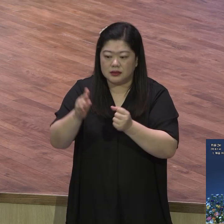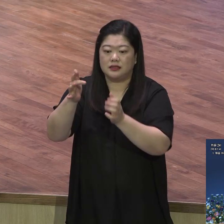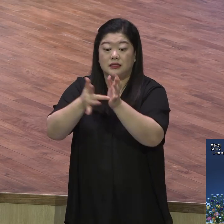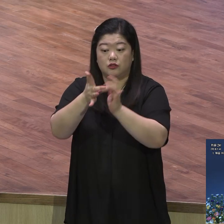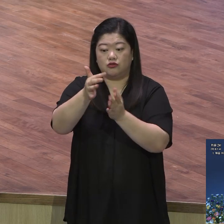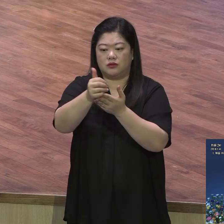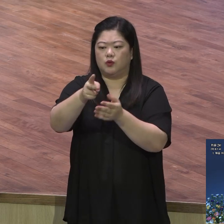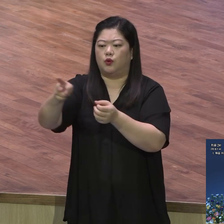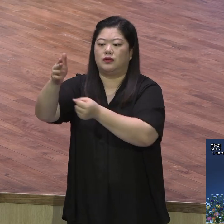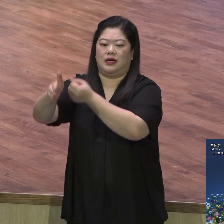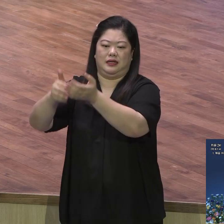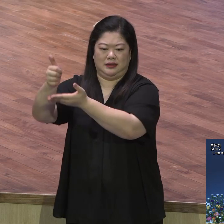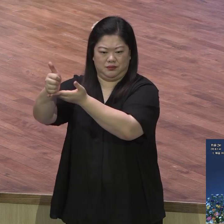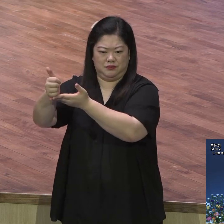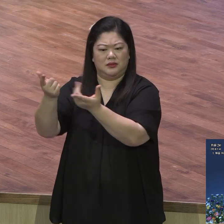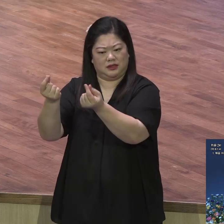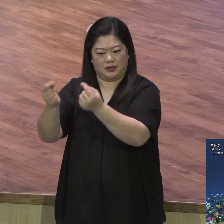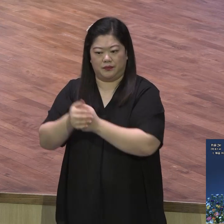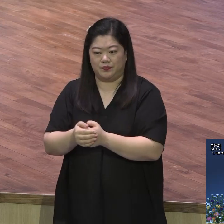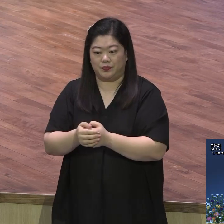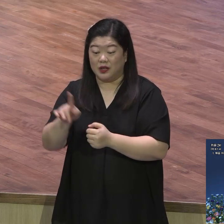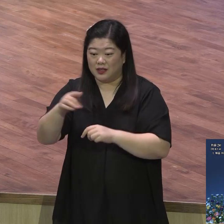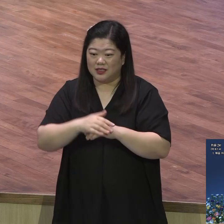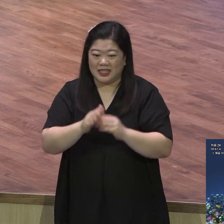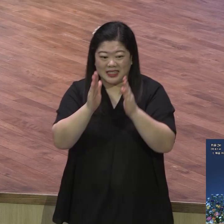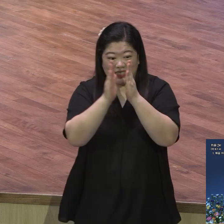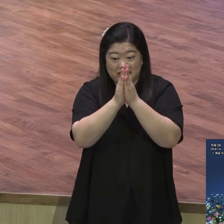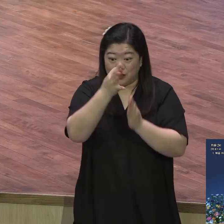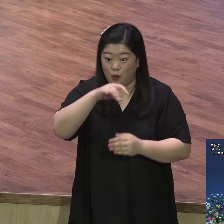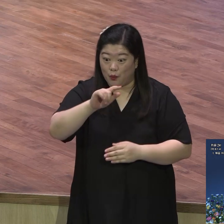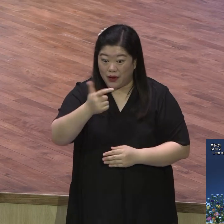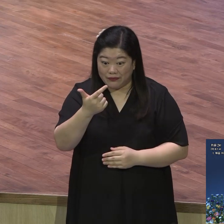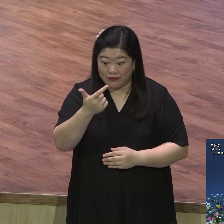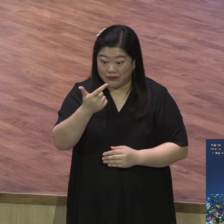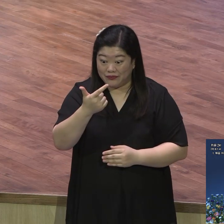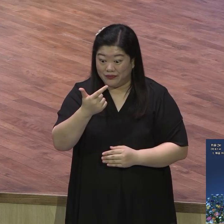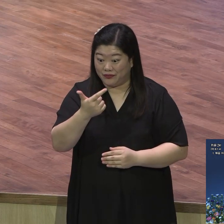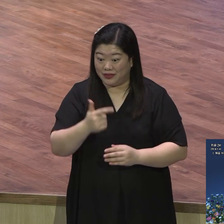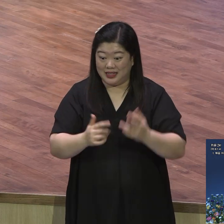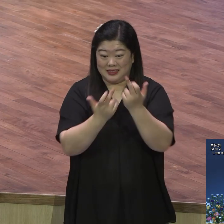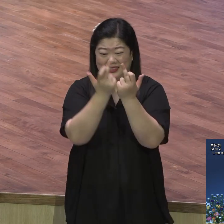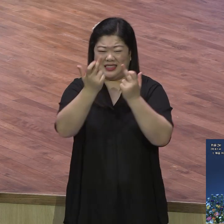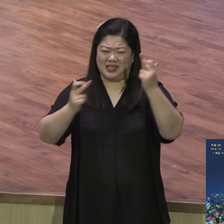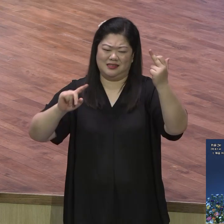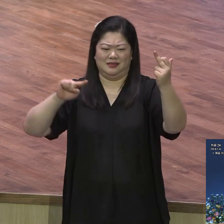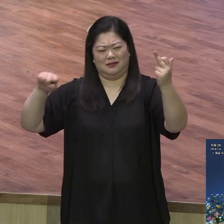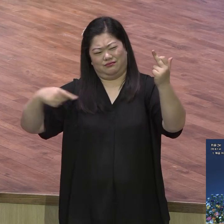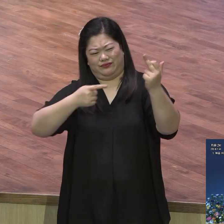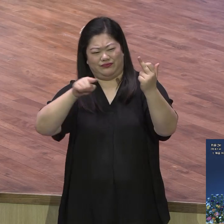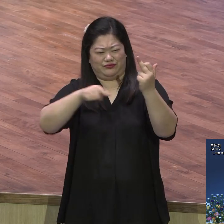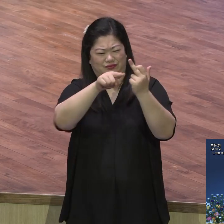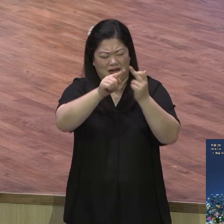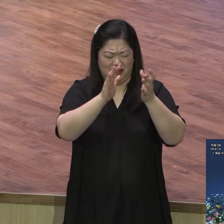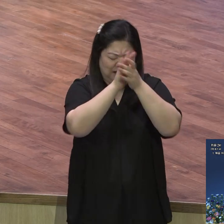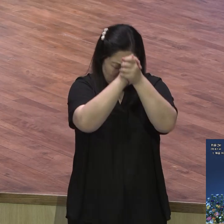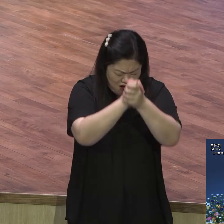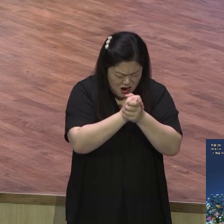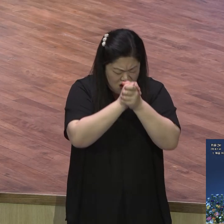보통 무슨 기도는 또하고 또하고 열 번이고 한 달이고 두 달이고 몇 년이고 이런 것이 아니라